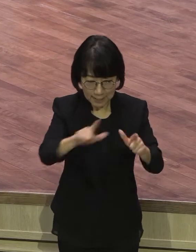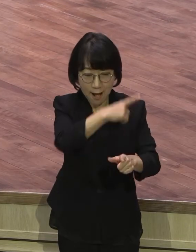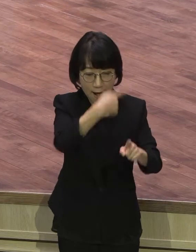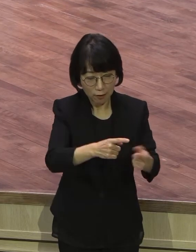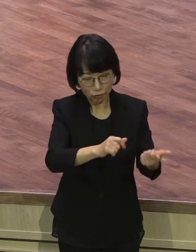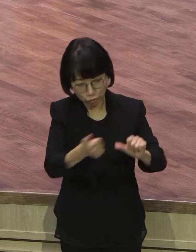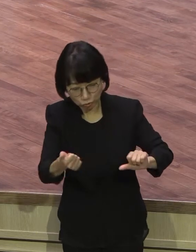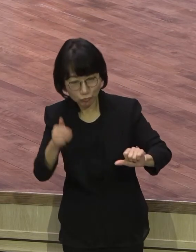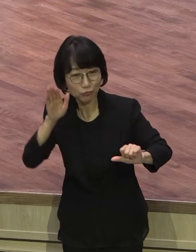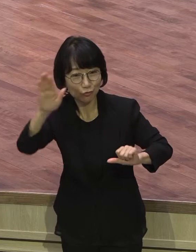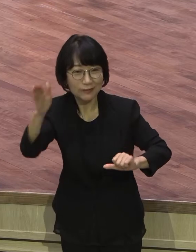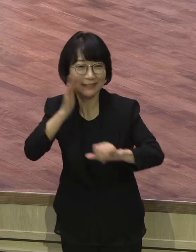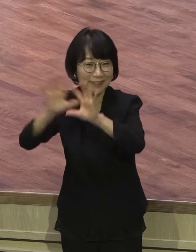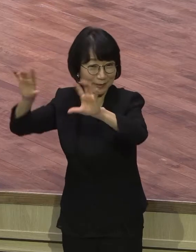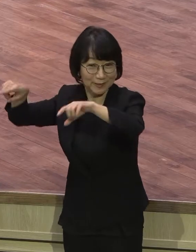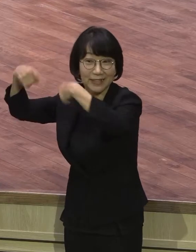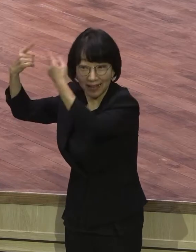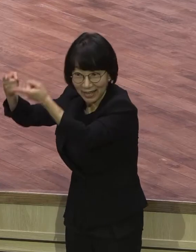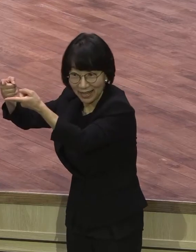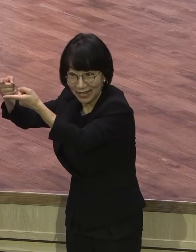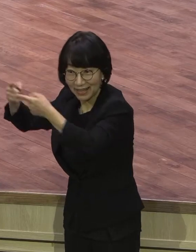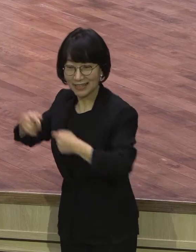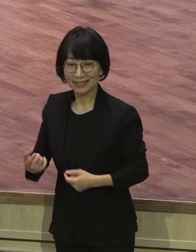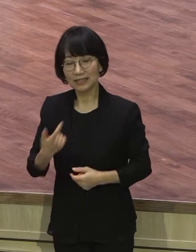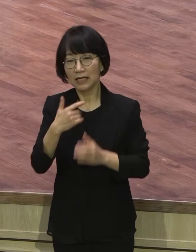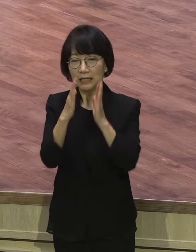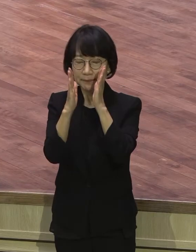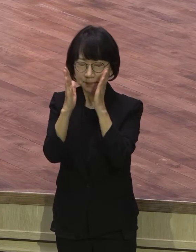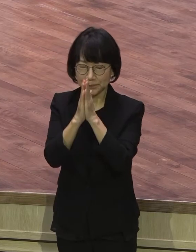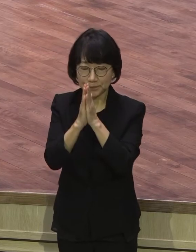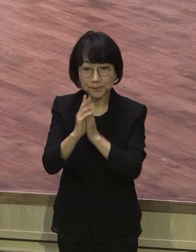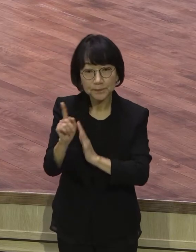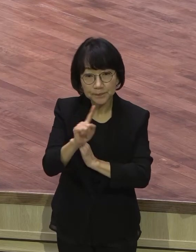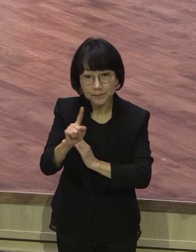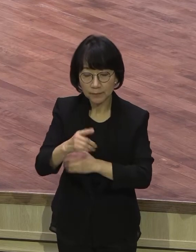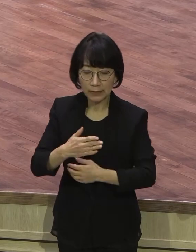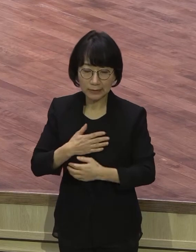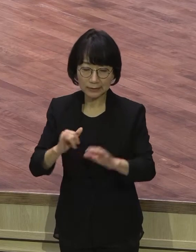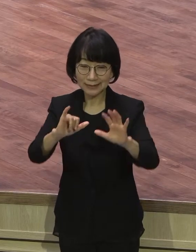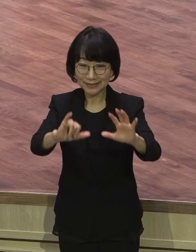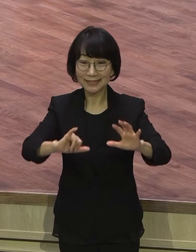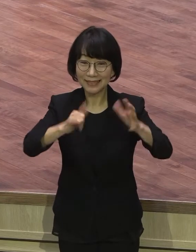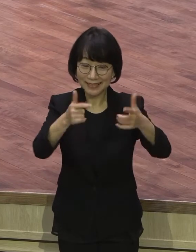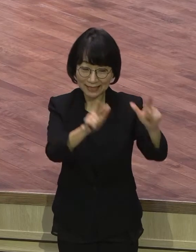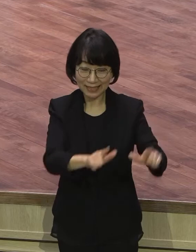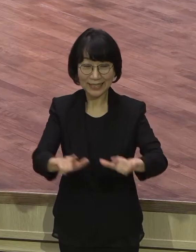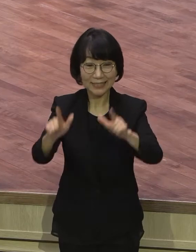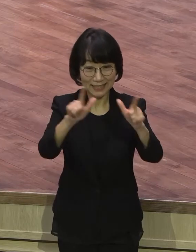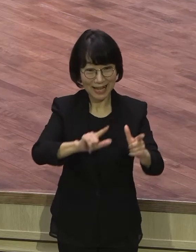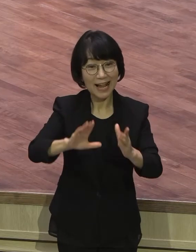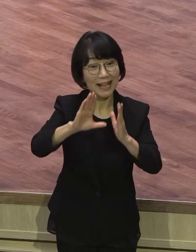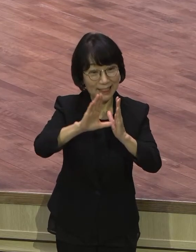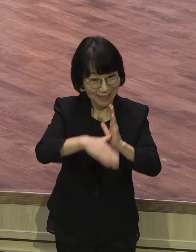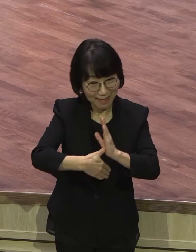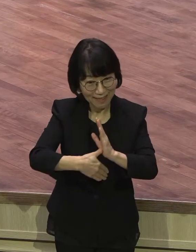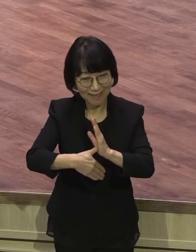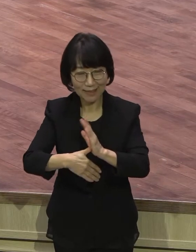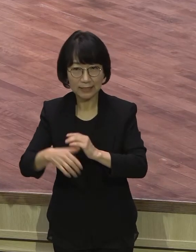특별히 이 땅에서 남은 인생을 어떻게 풍성한